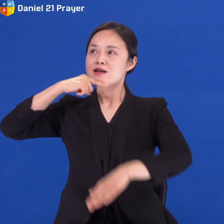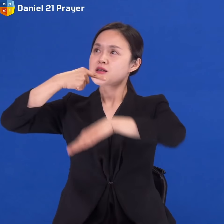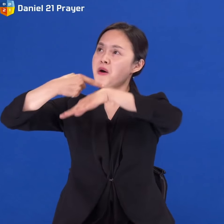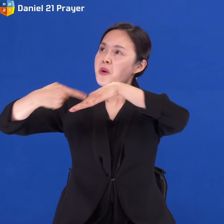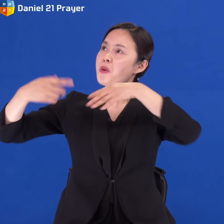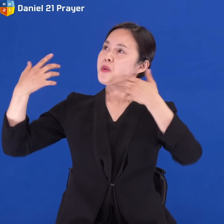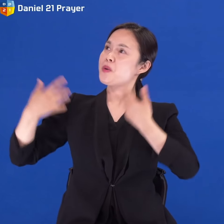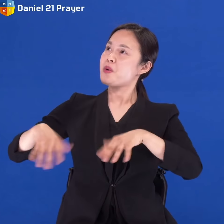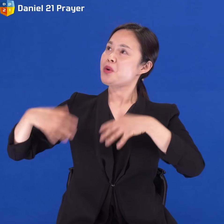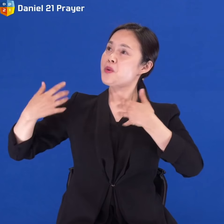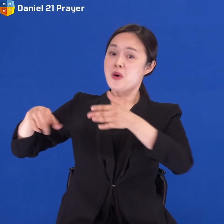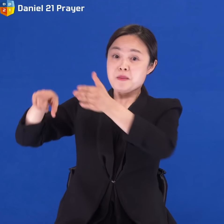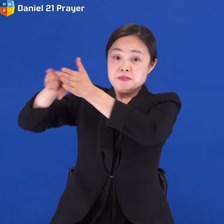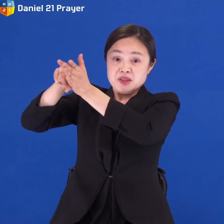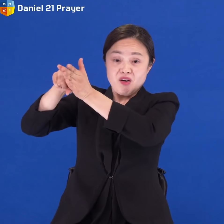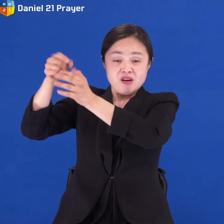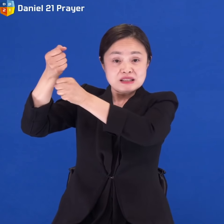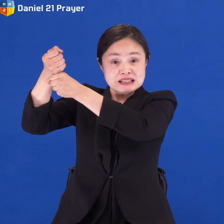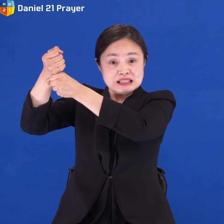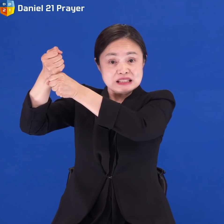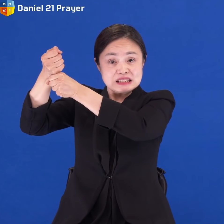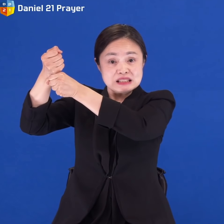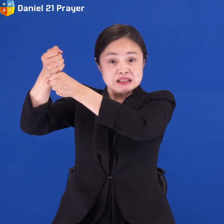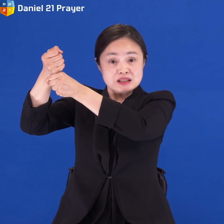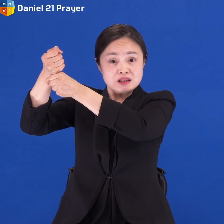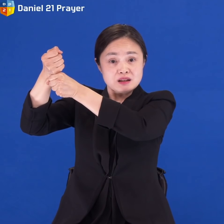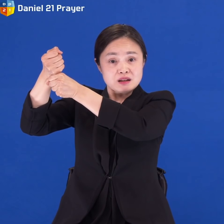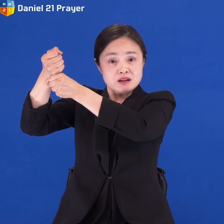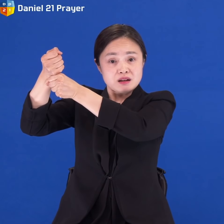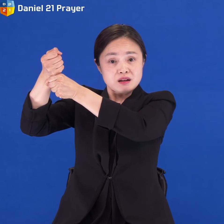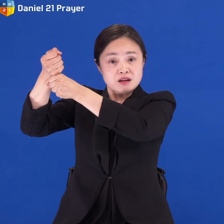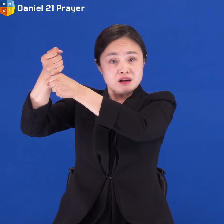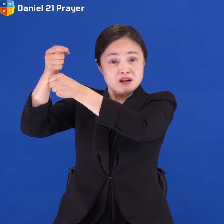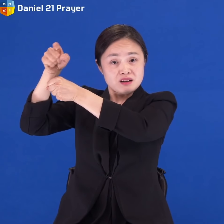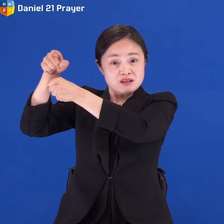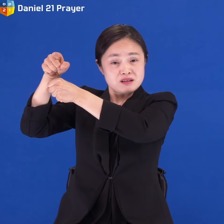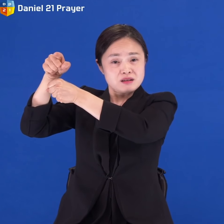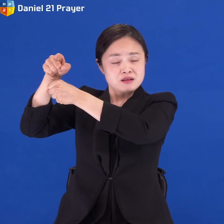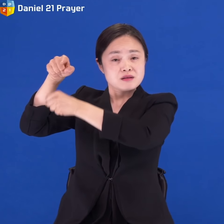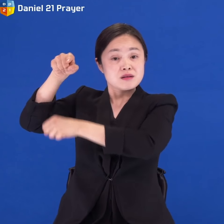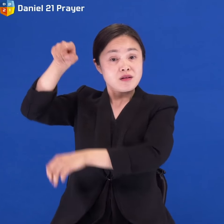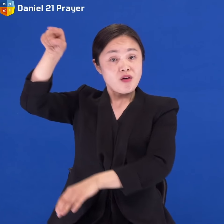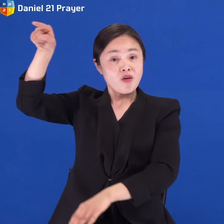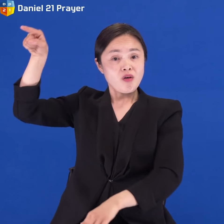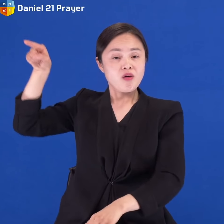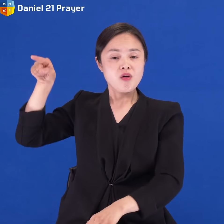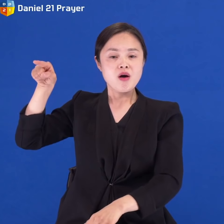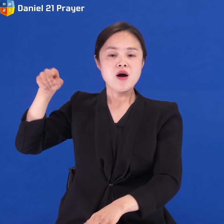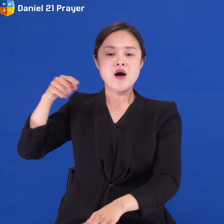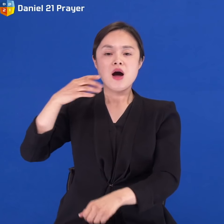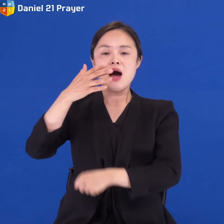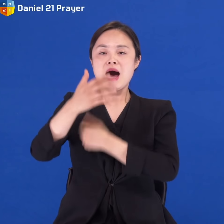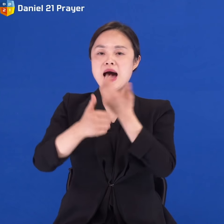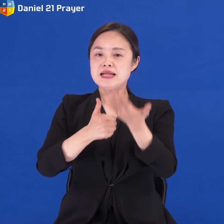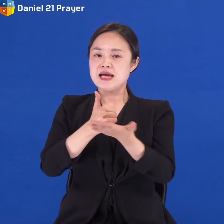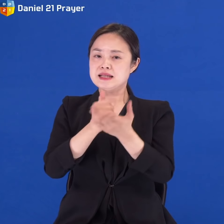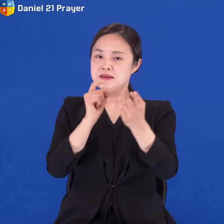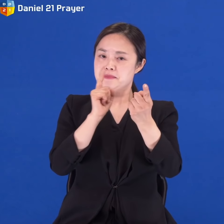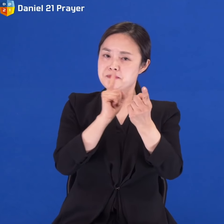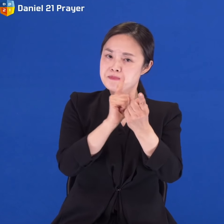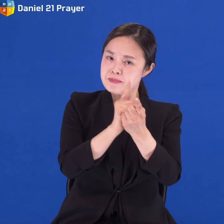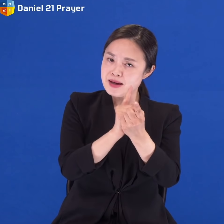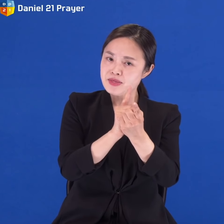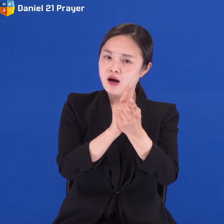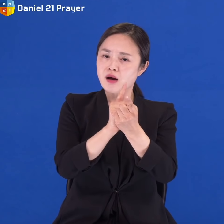집안이 인물 좋은 게, 학력 좋은 게 하나님을 만나는데 걸림돌이고